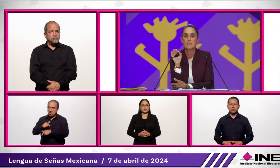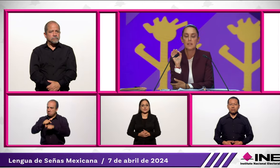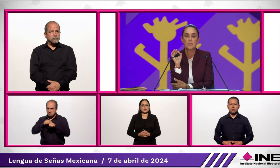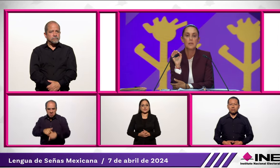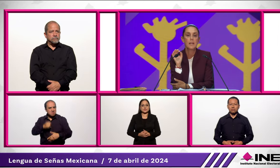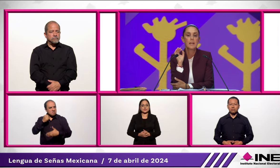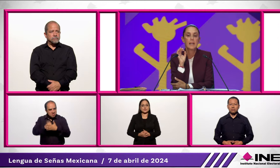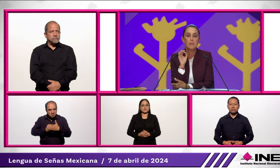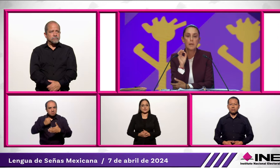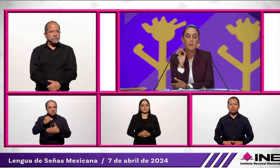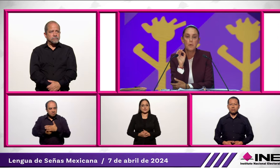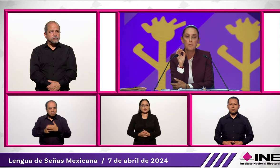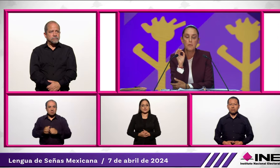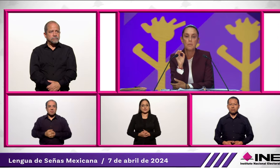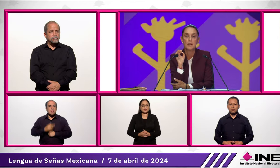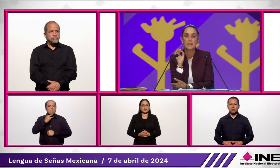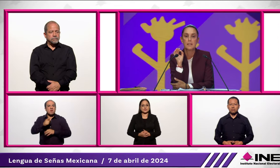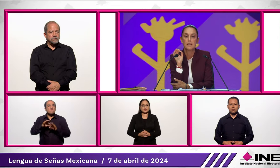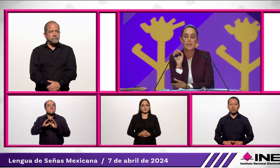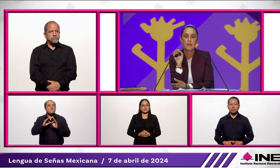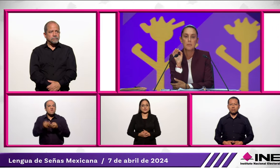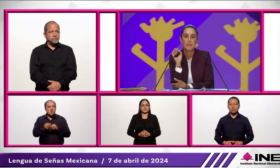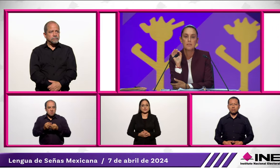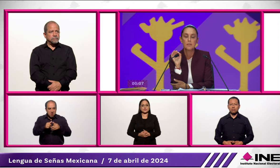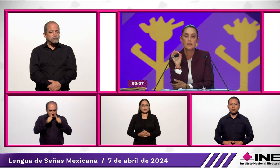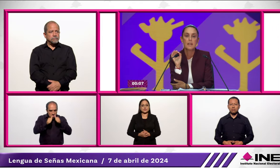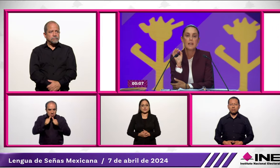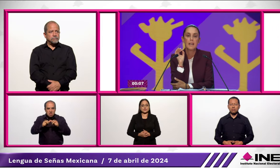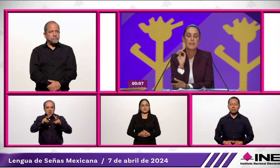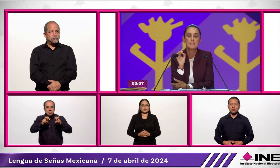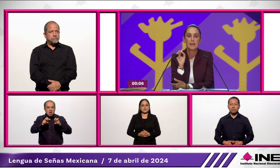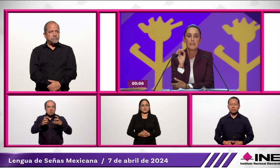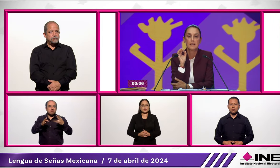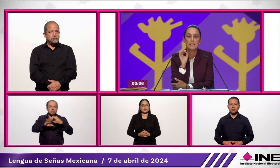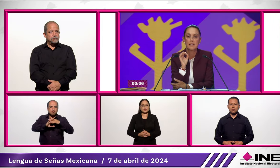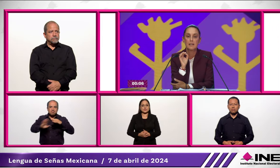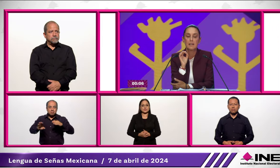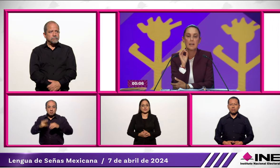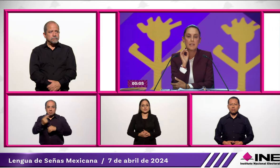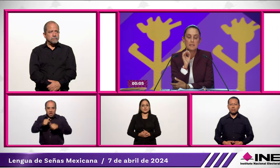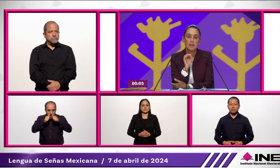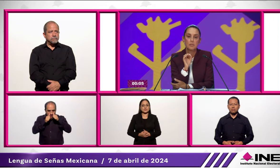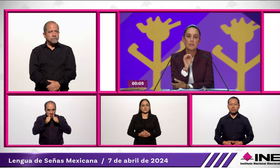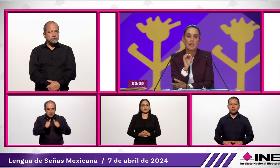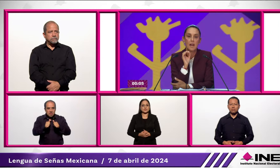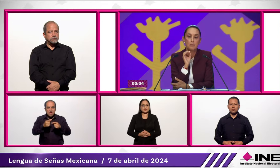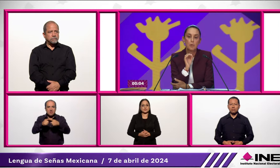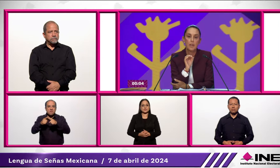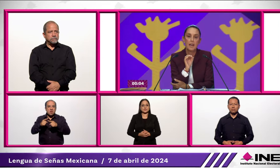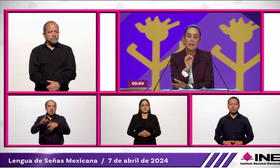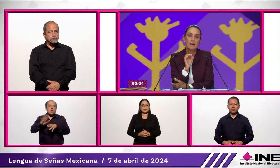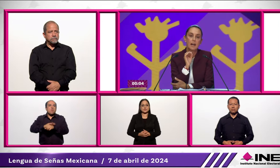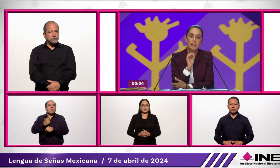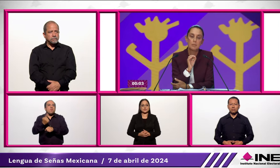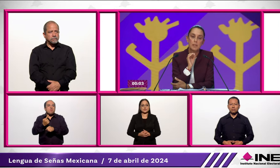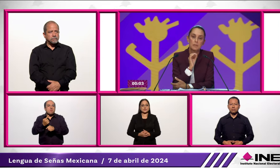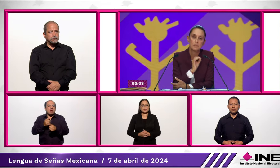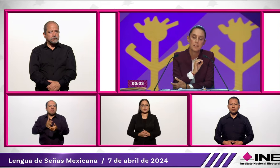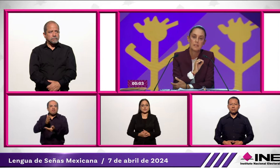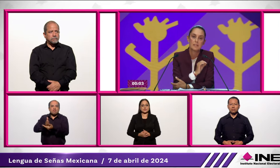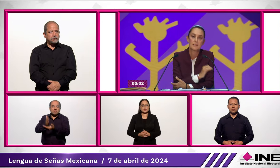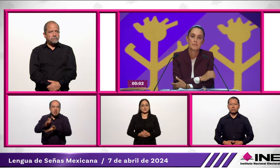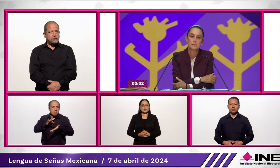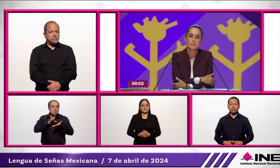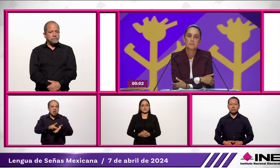seguir insistiendo, que la mejor forma de atender la migración es atender las causas, apoyar al que